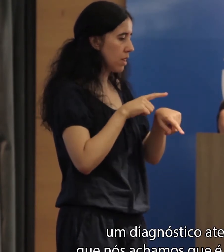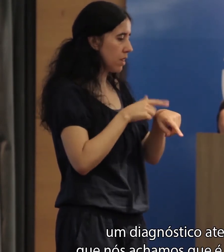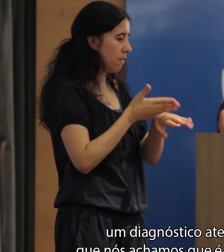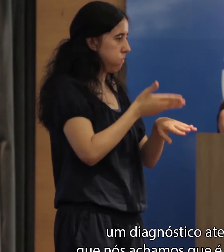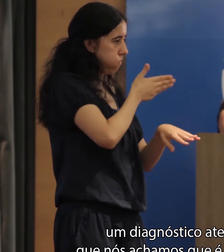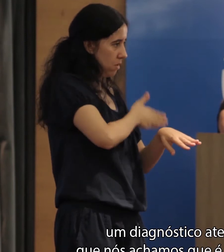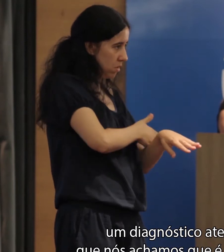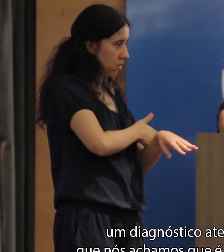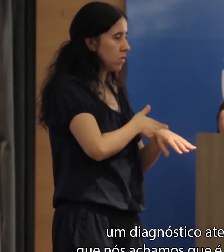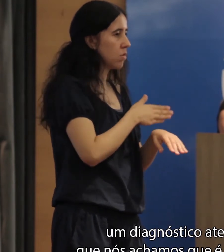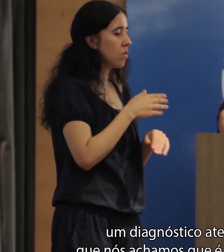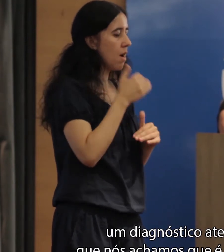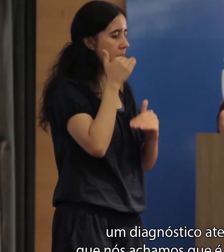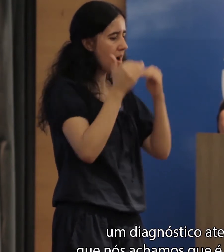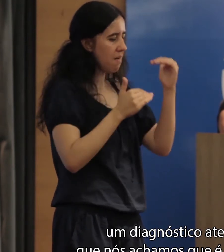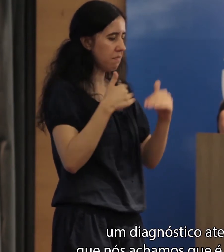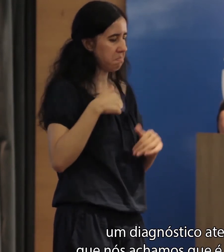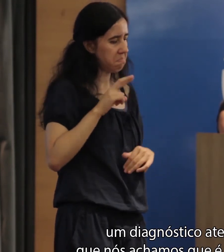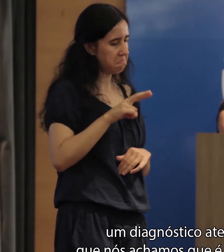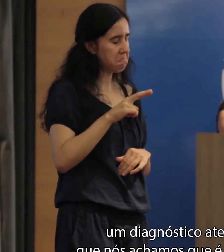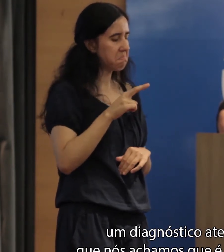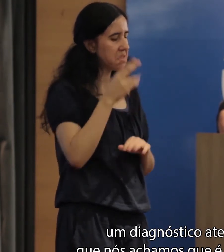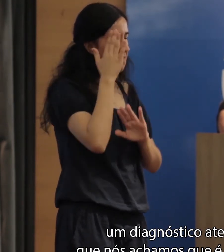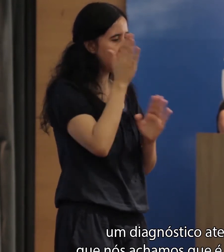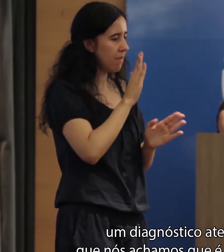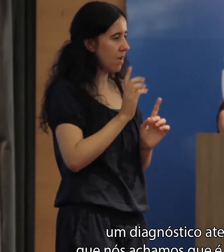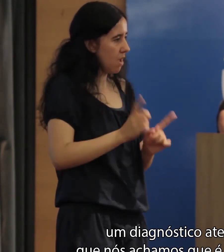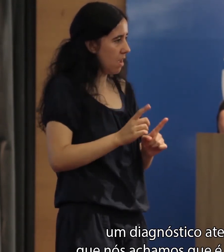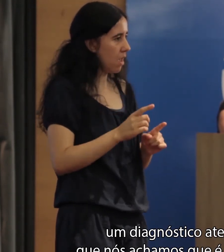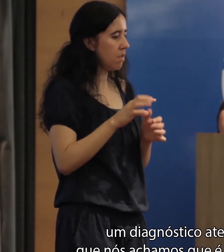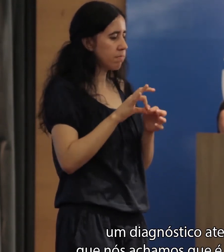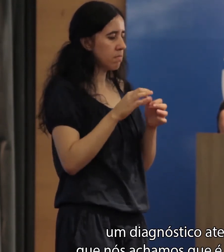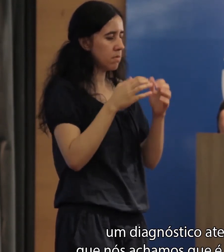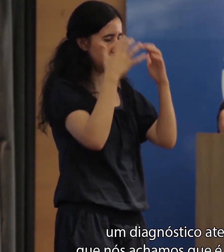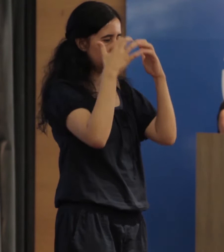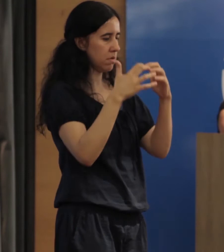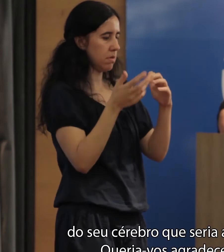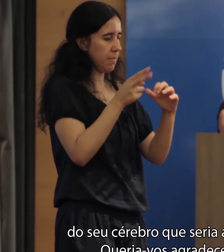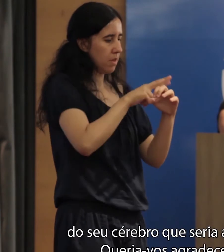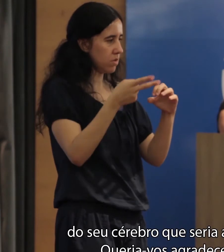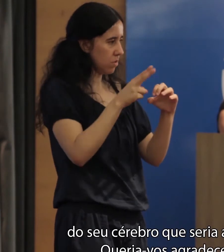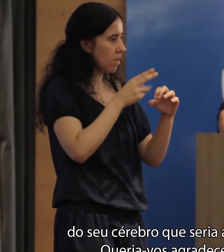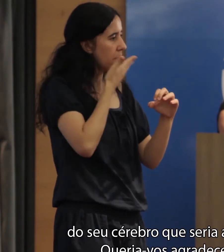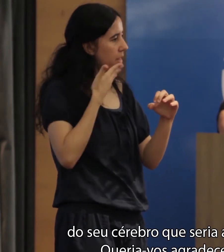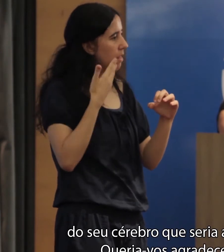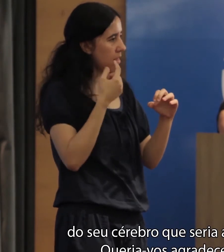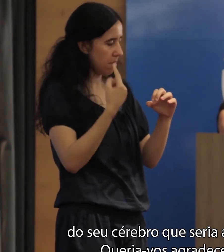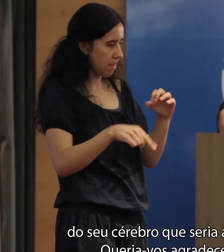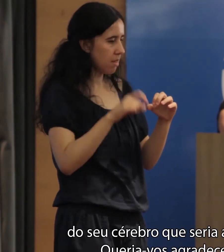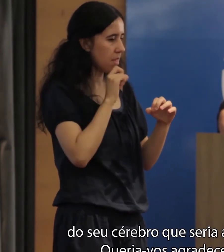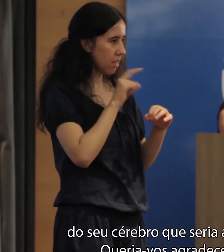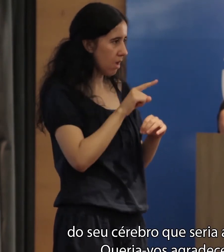atempado dentro da idade que nós achamos que é a idade da plasticidade ideal do seu cérebro, que